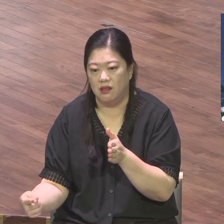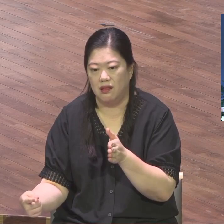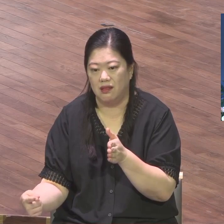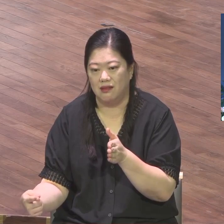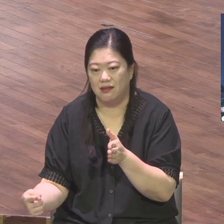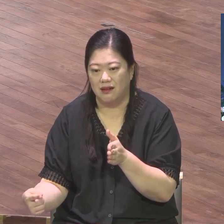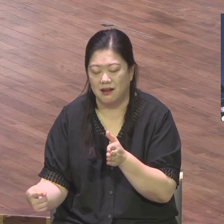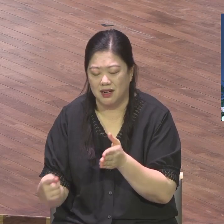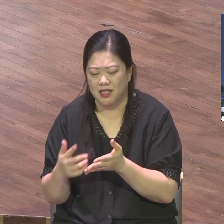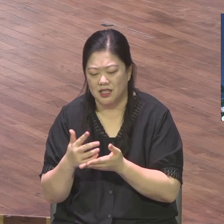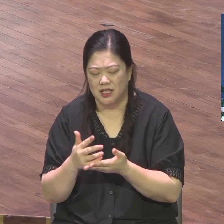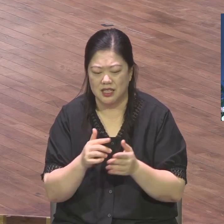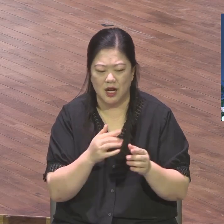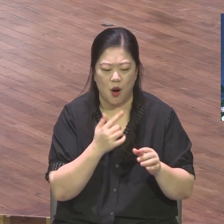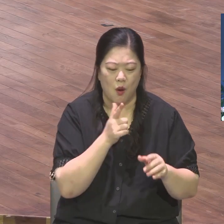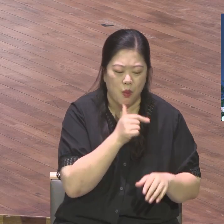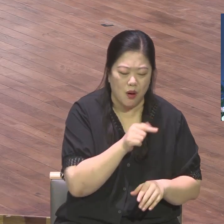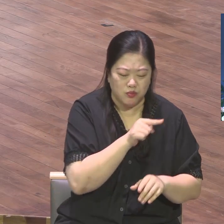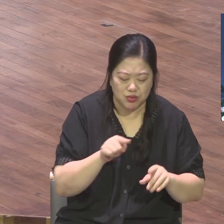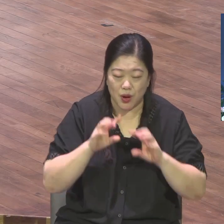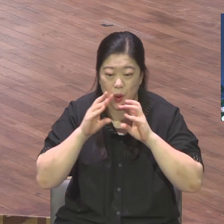반복되는 종교생활을 하지요.